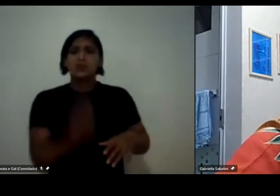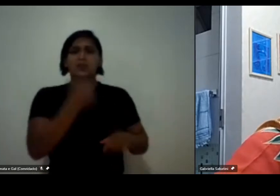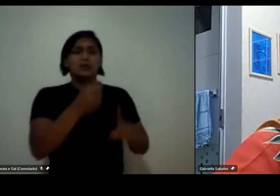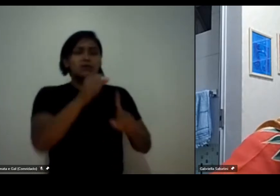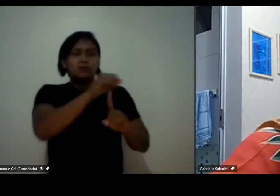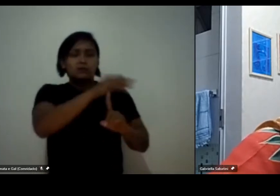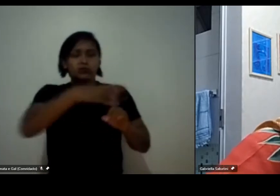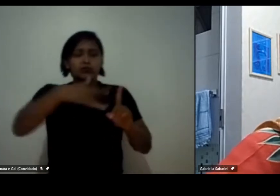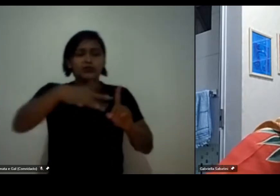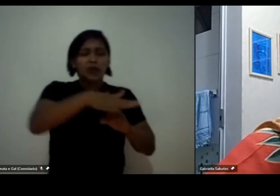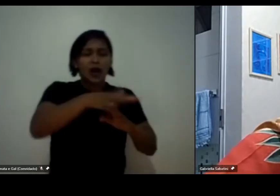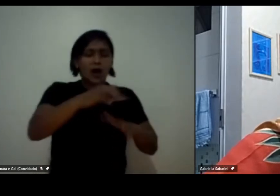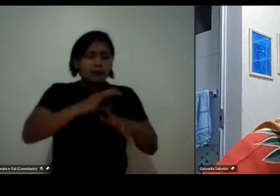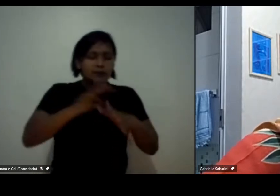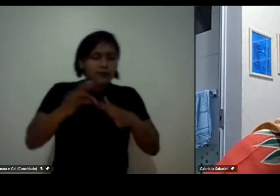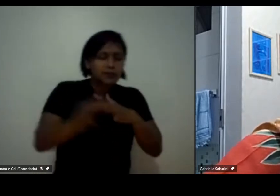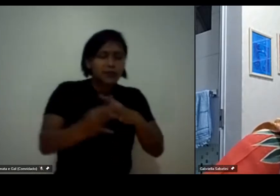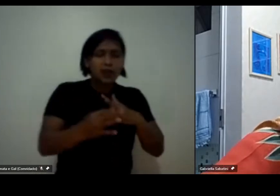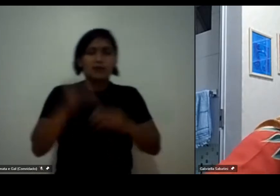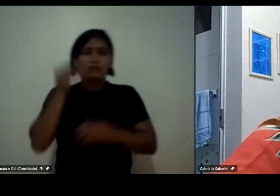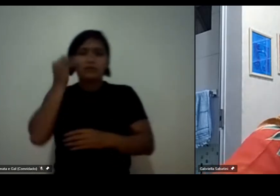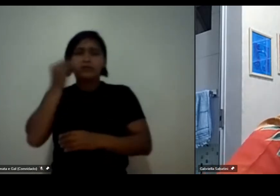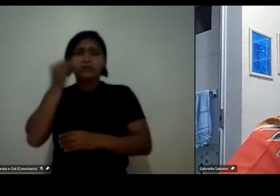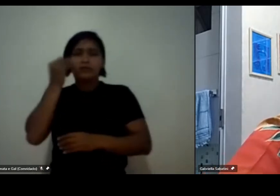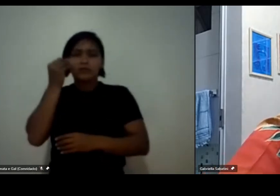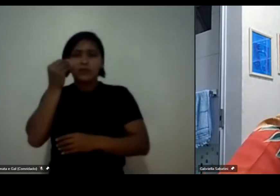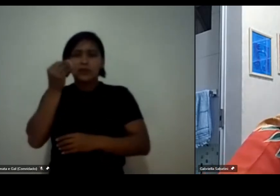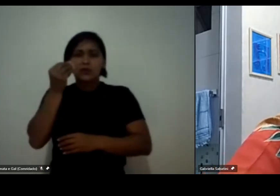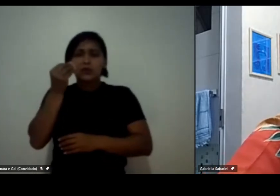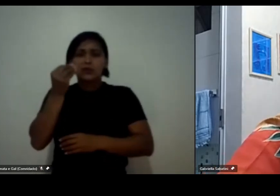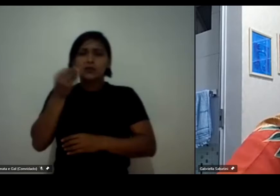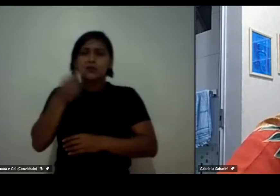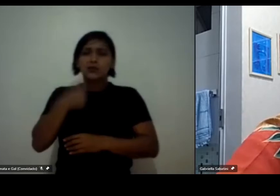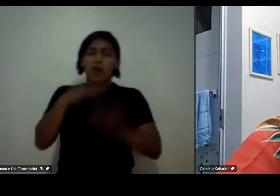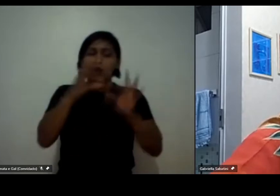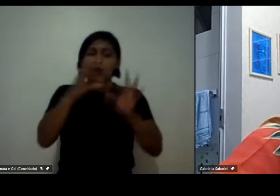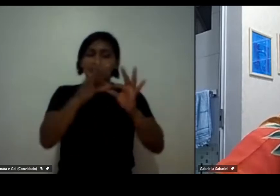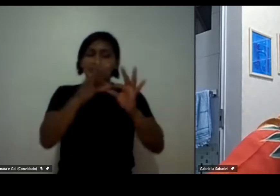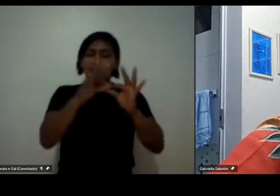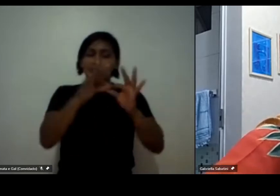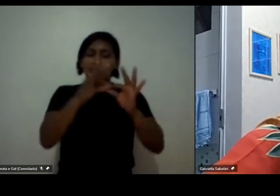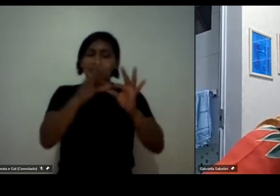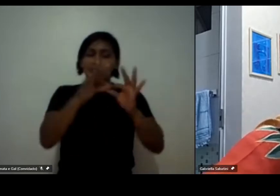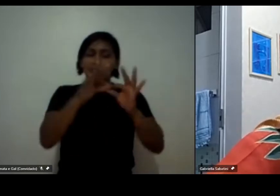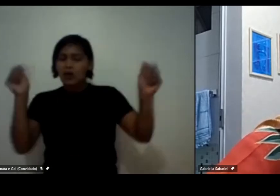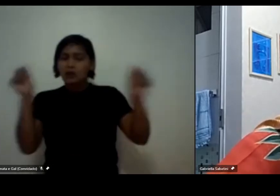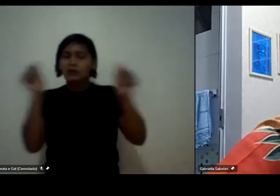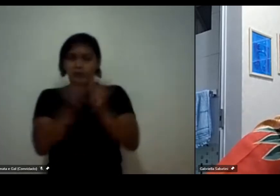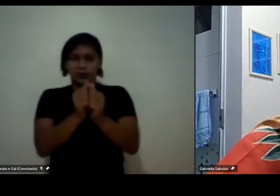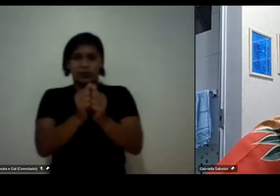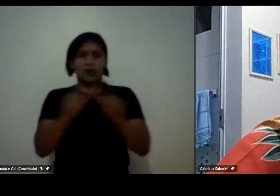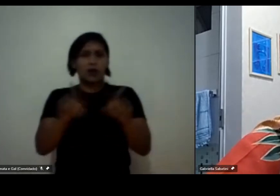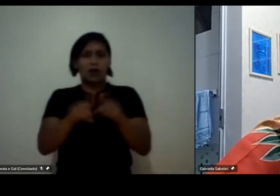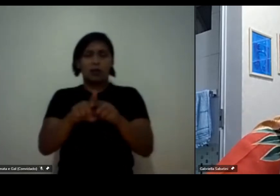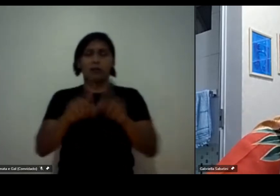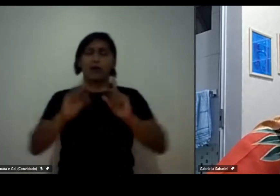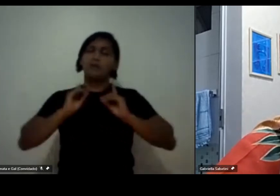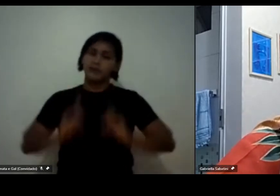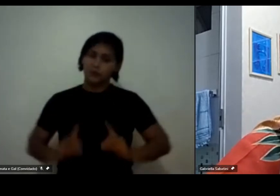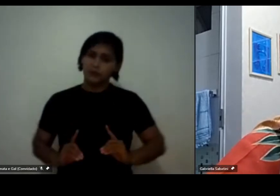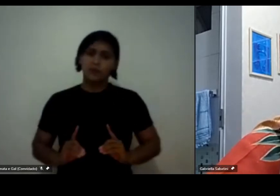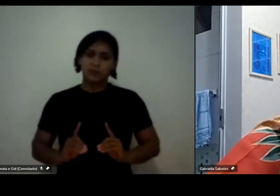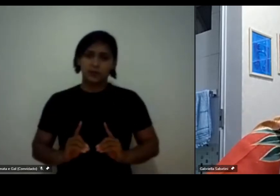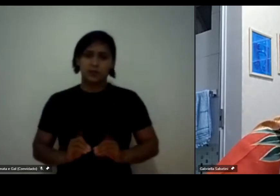de experiência, ora com fios que se cruzam, ora com fios que se afastam. Assim como deficiência,